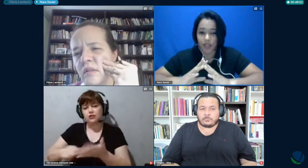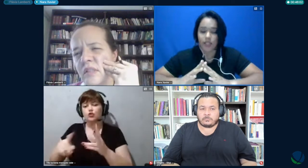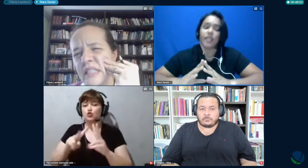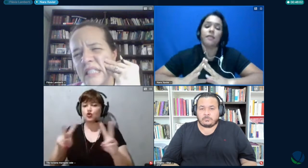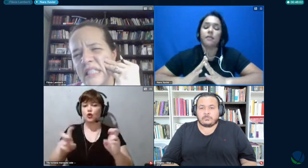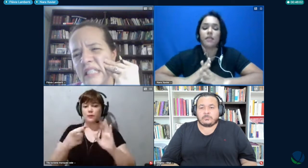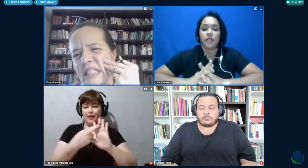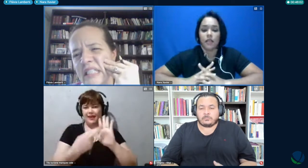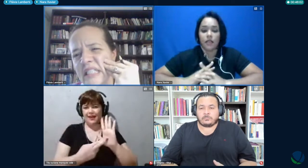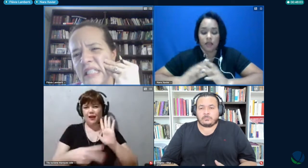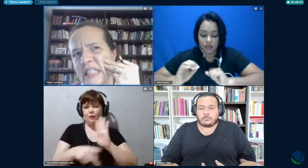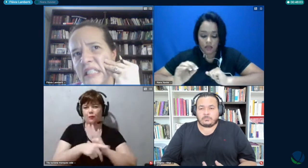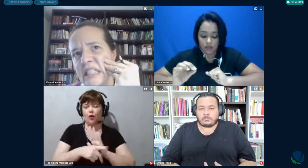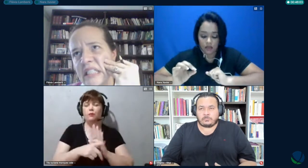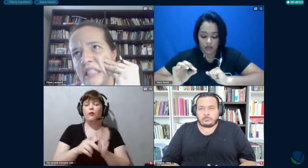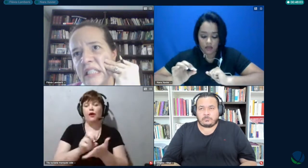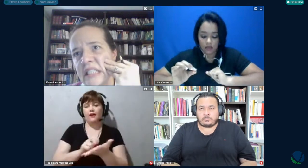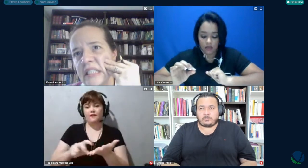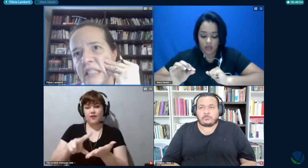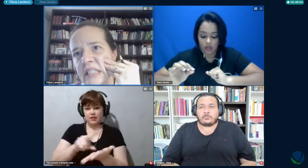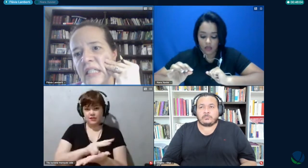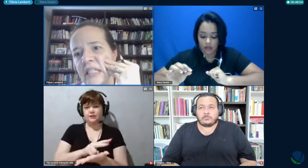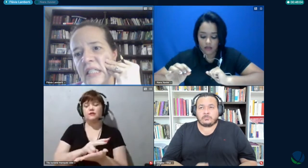vamos dizer assim.